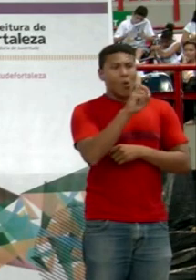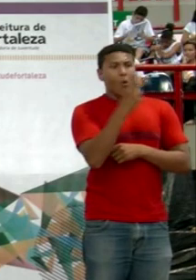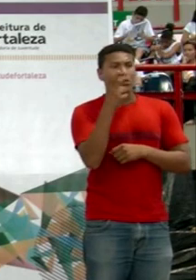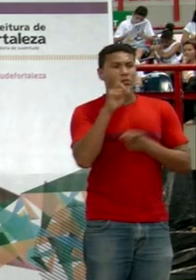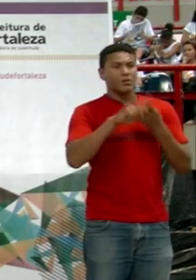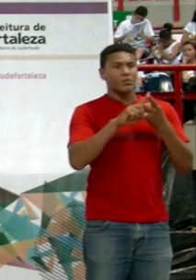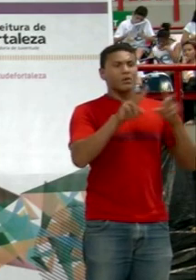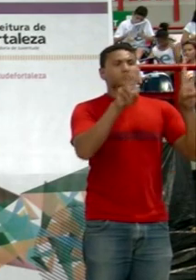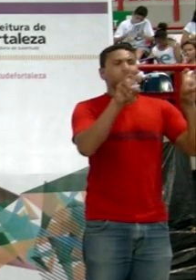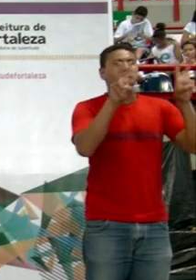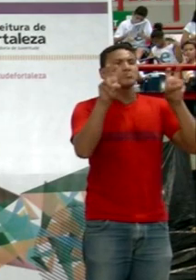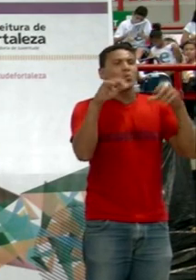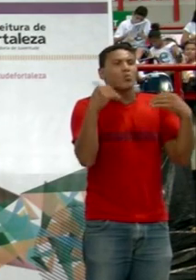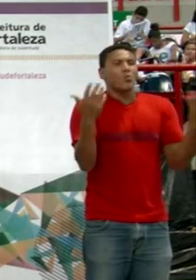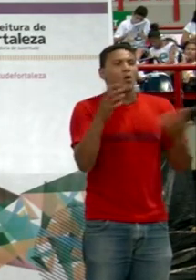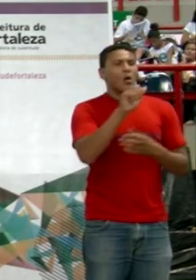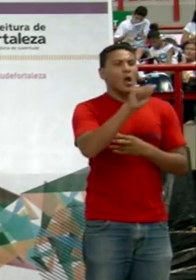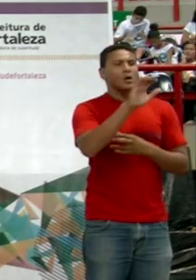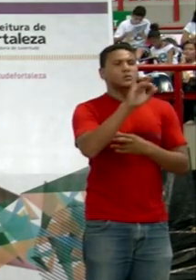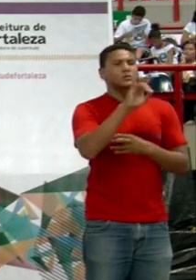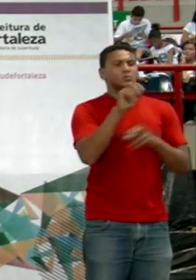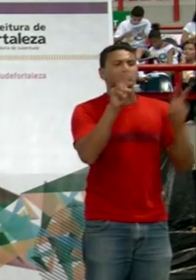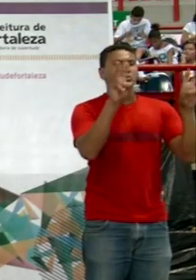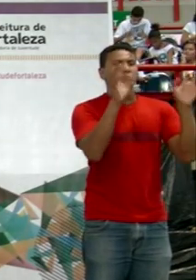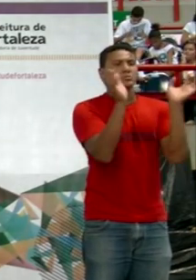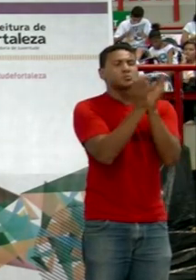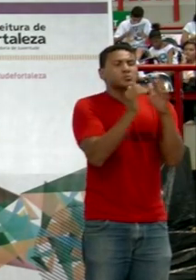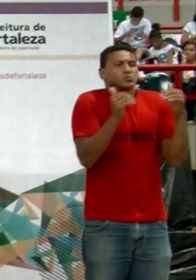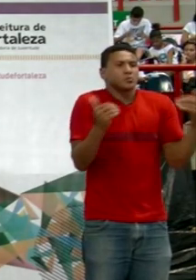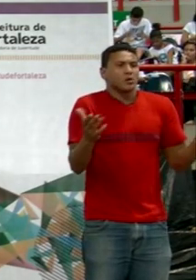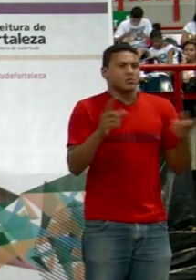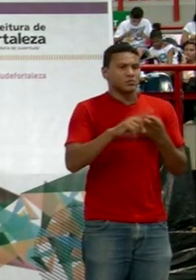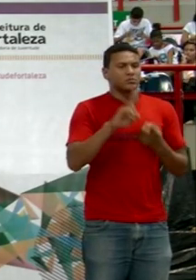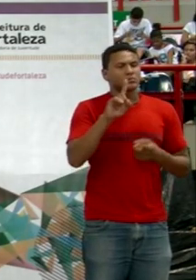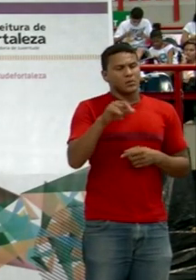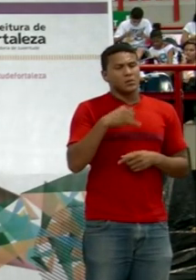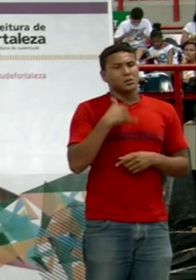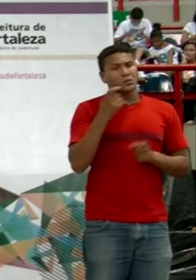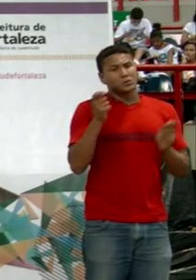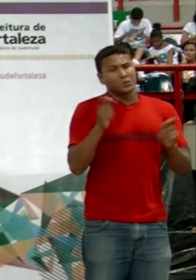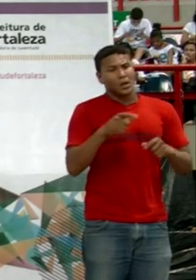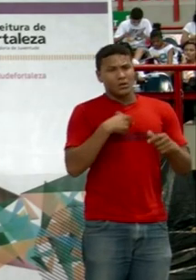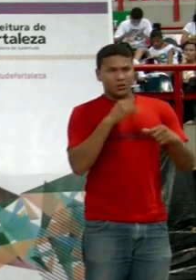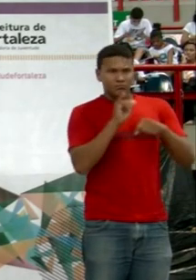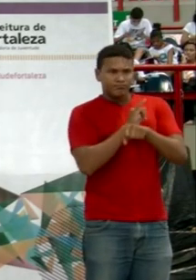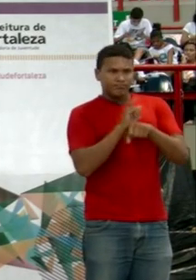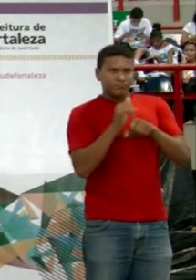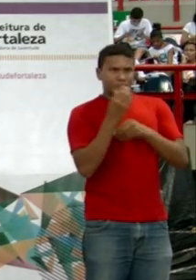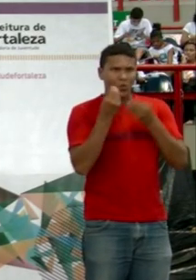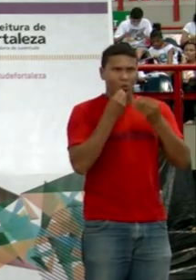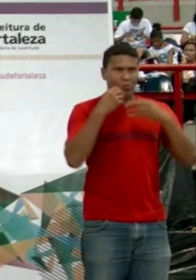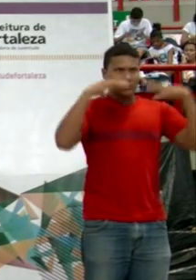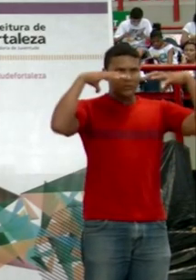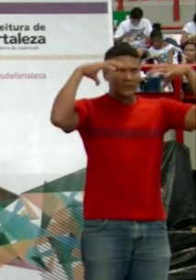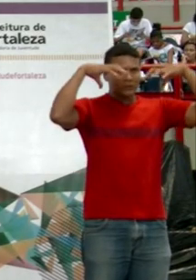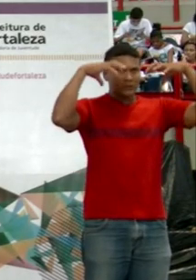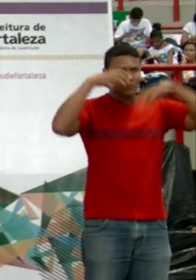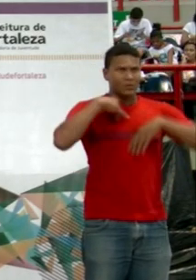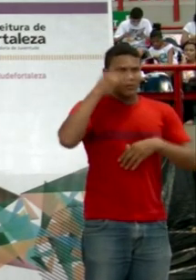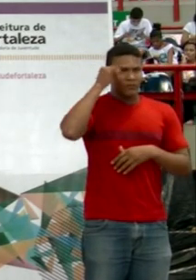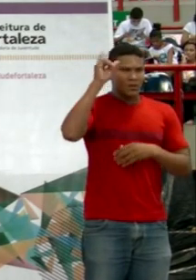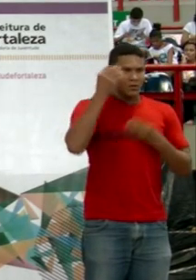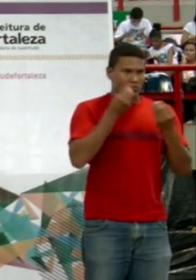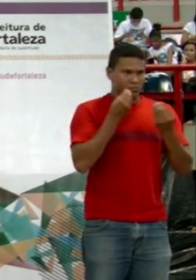Essa pode ser uma informação útil na elaboração de estratégias para minimizar esse problema ambiental.